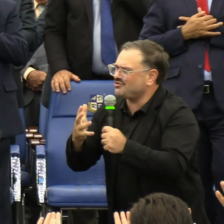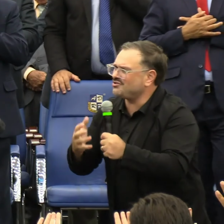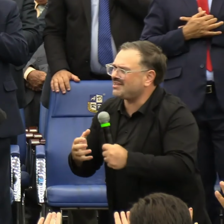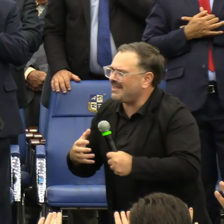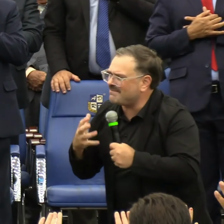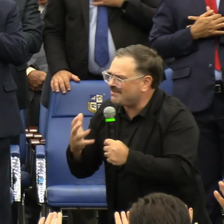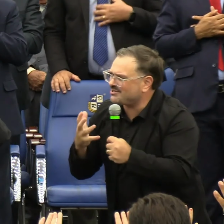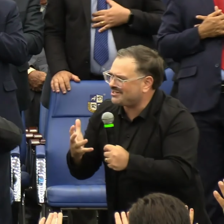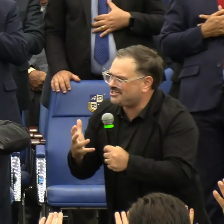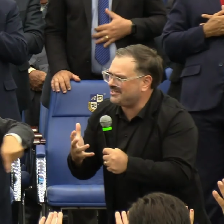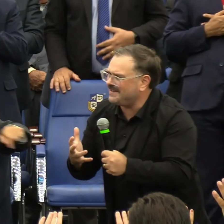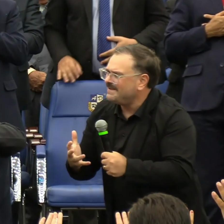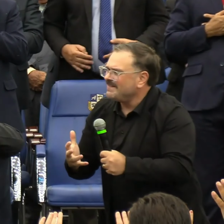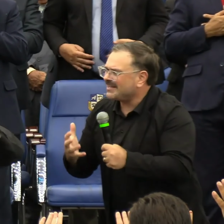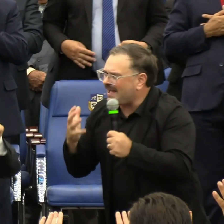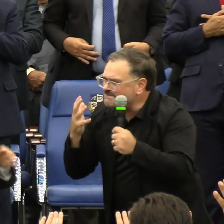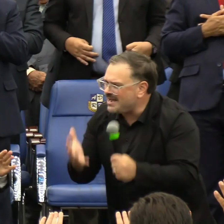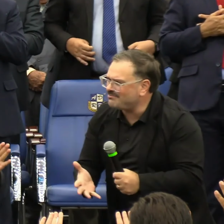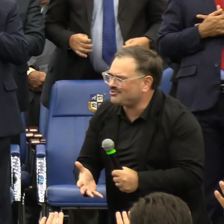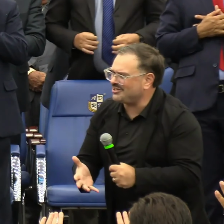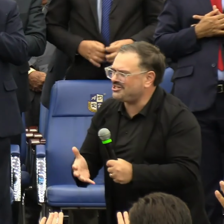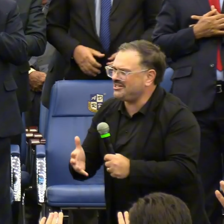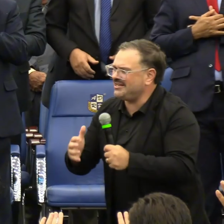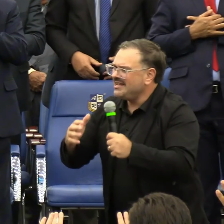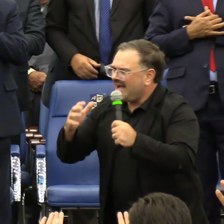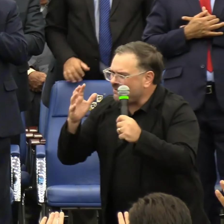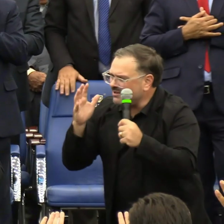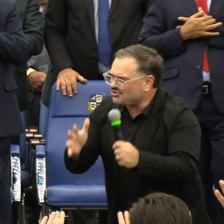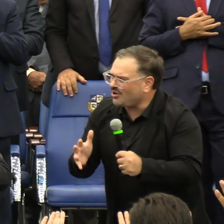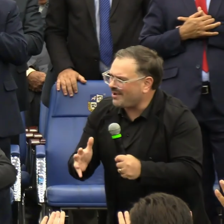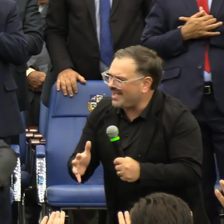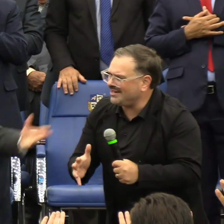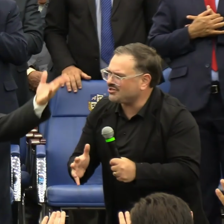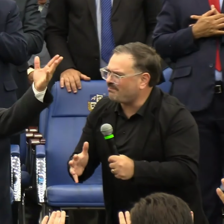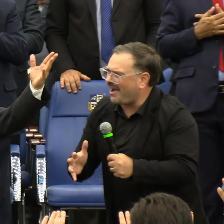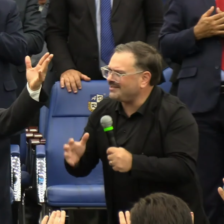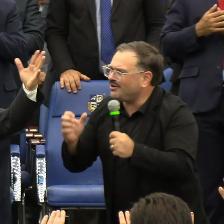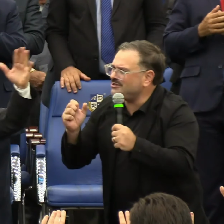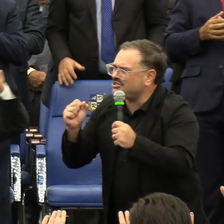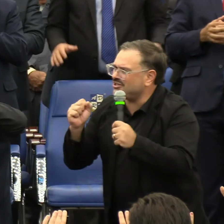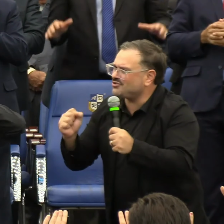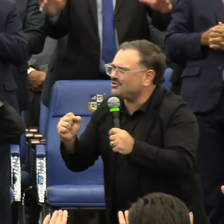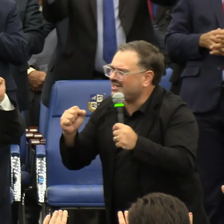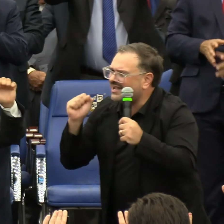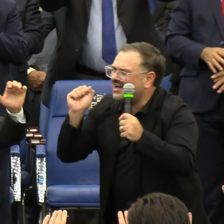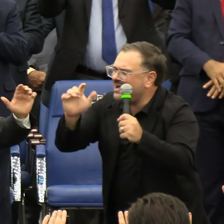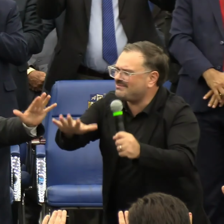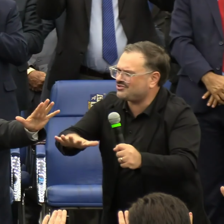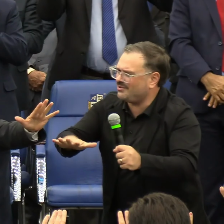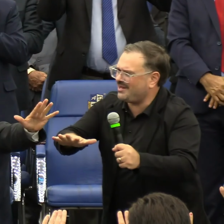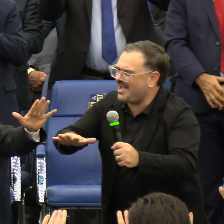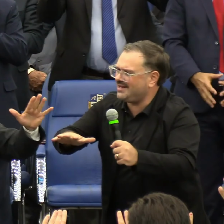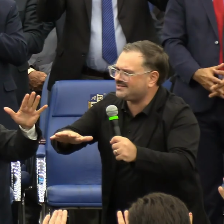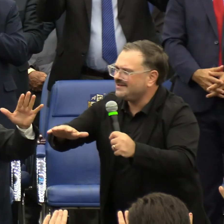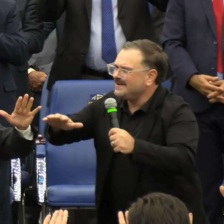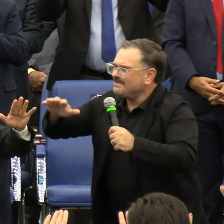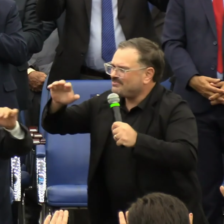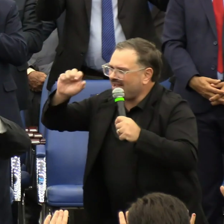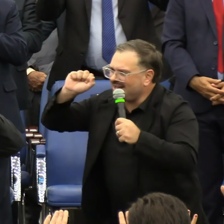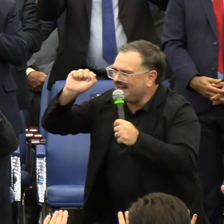de Jesus, celebramos a Ti, clamamos a Ti, abençoa eles, ó Pai, em nome de Jesus, derrama sobre